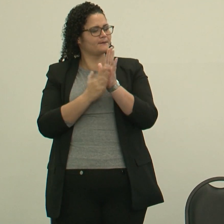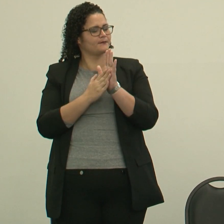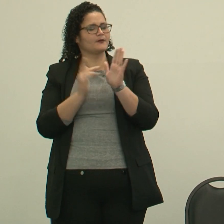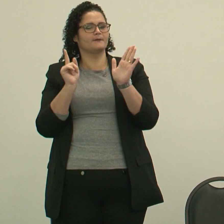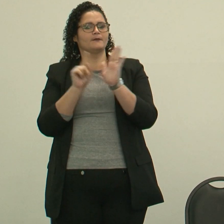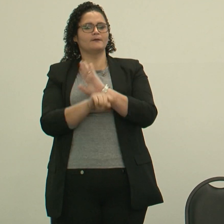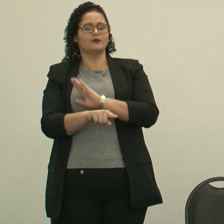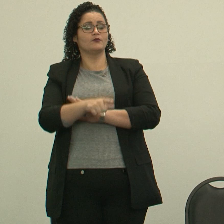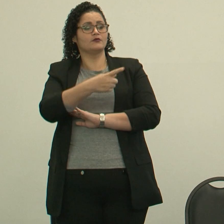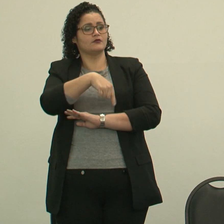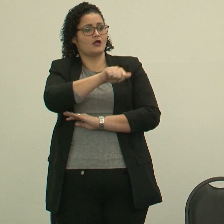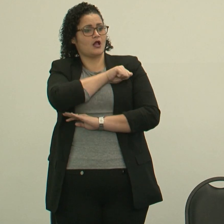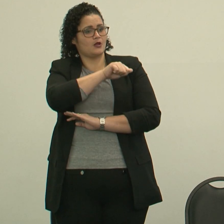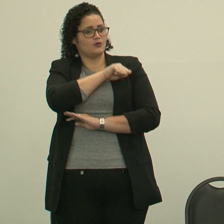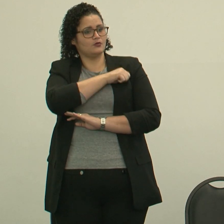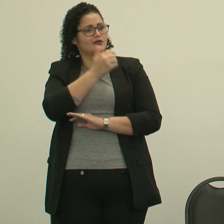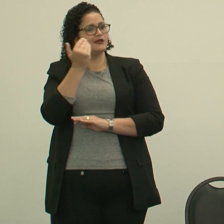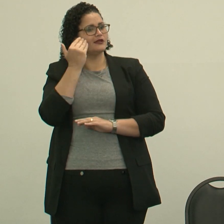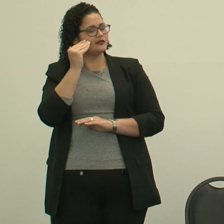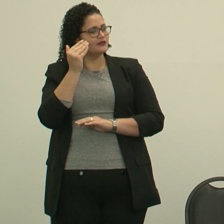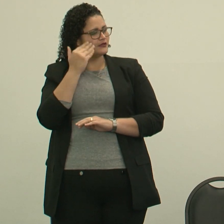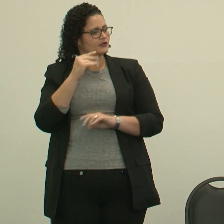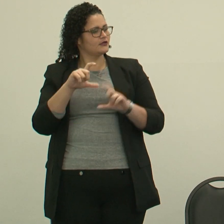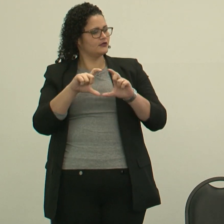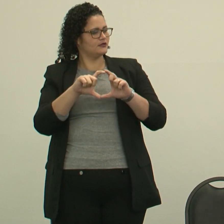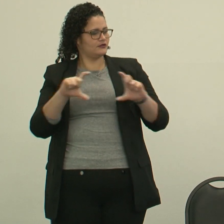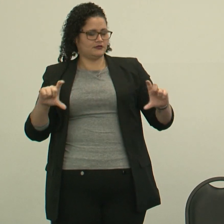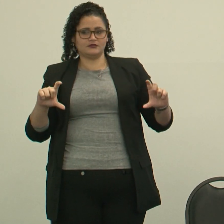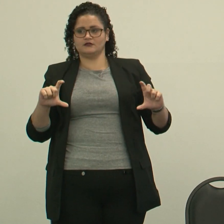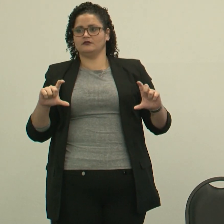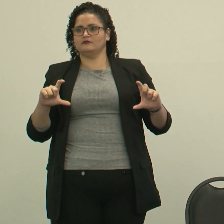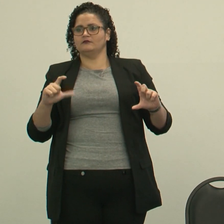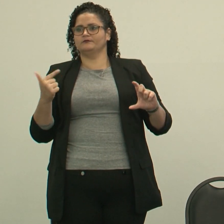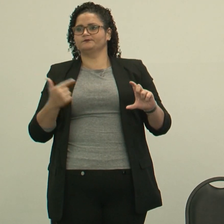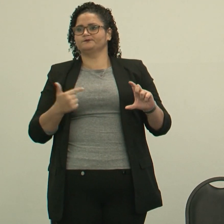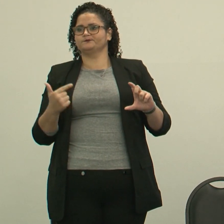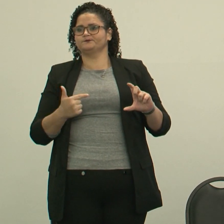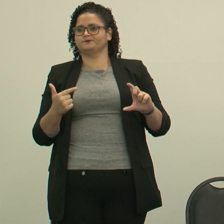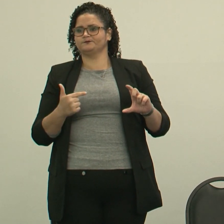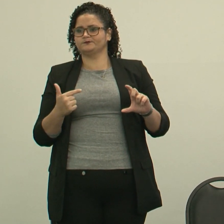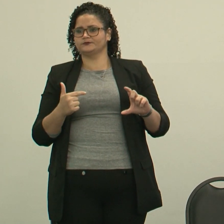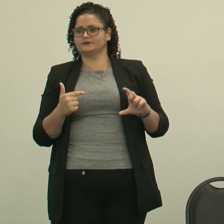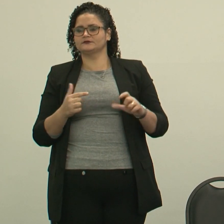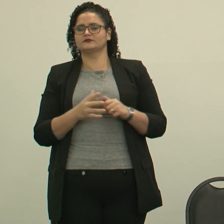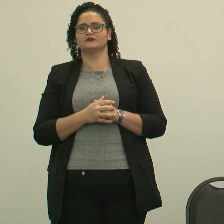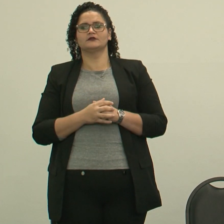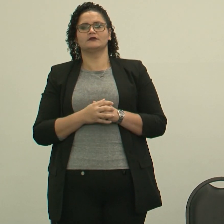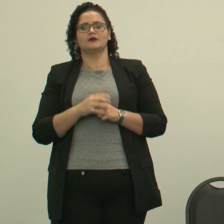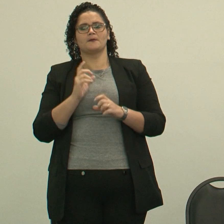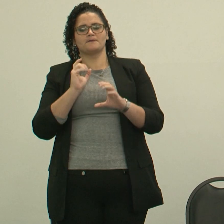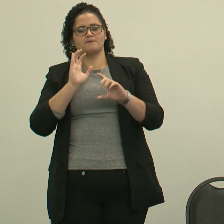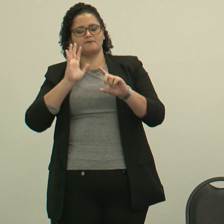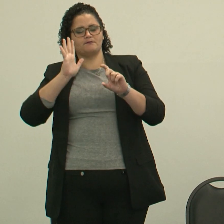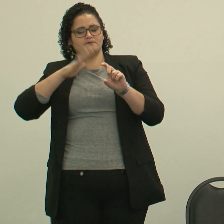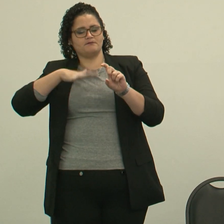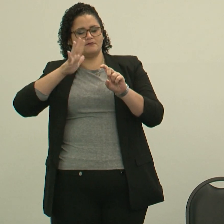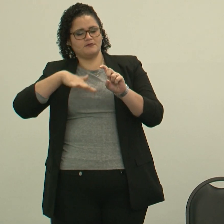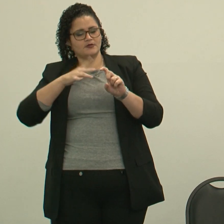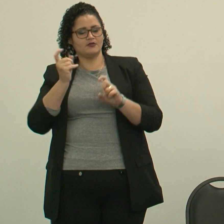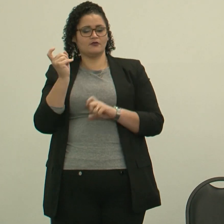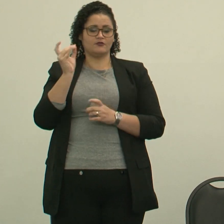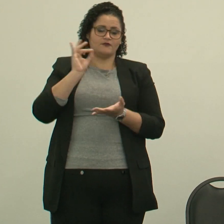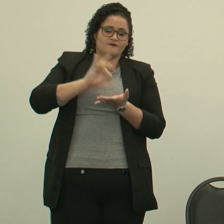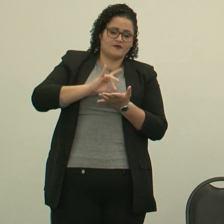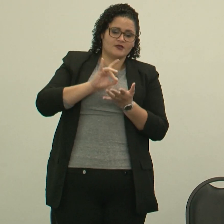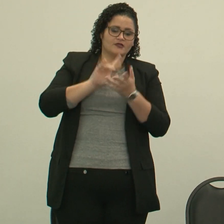perguntar aos alunos se entenderam a segunda história em quadrinhos, problematizar mitos e verdades sobre a